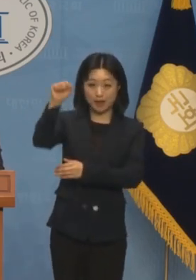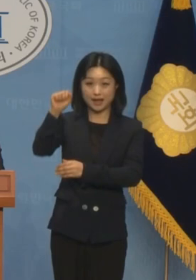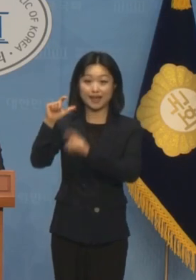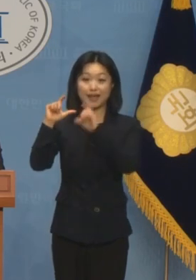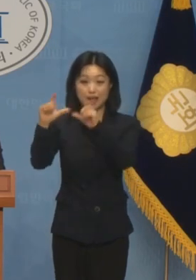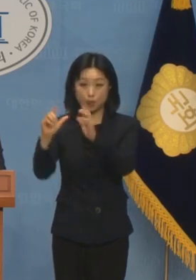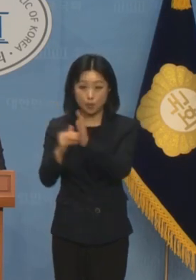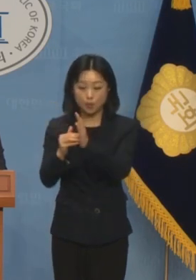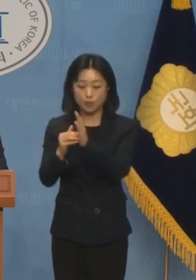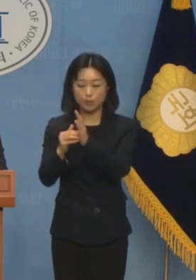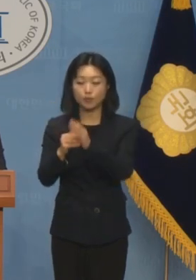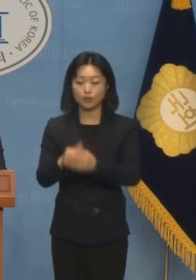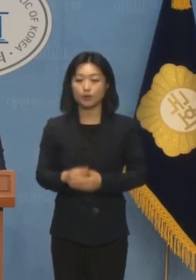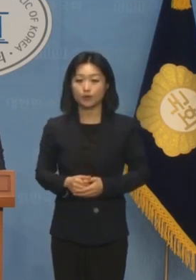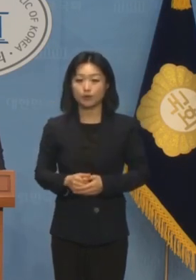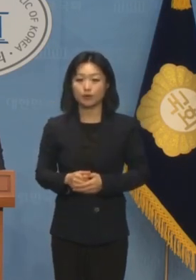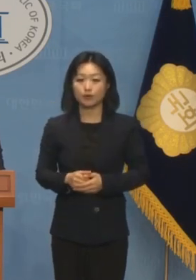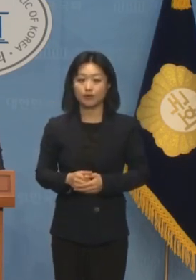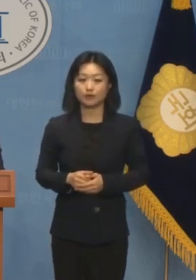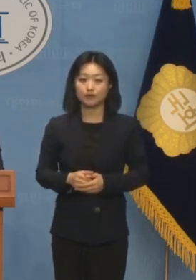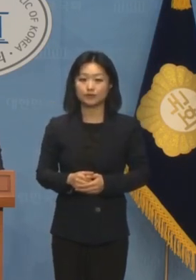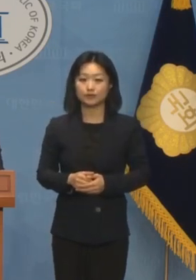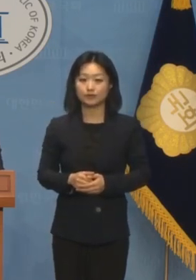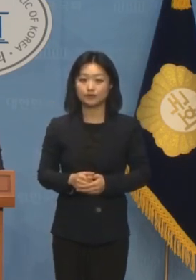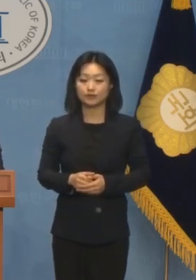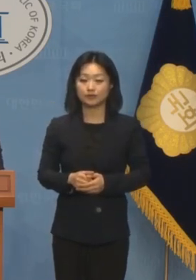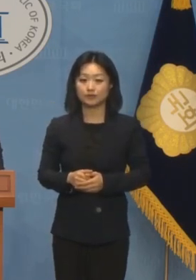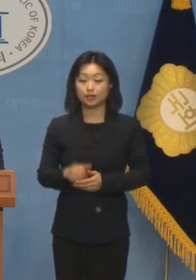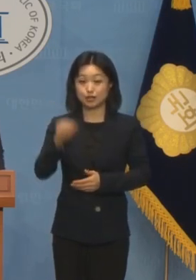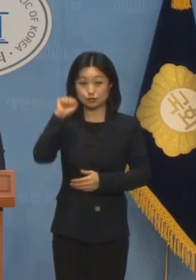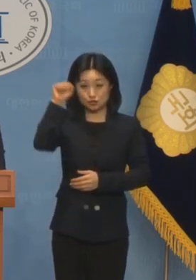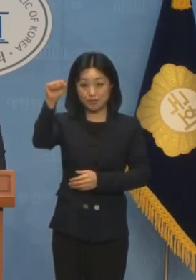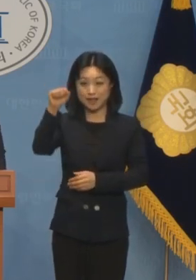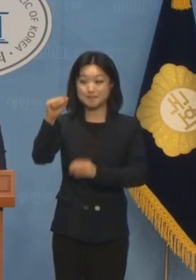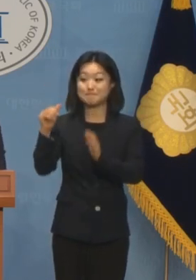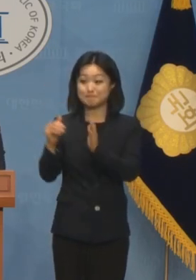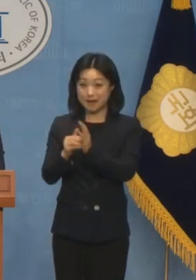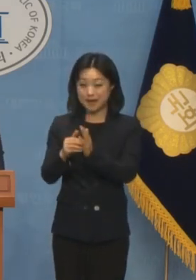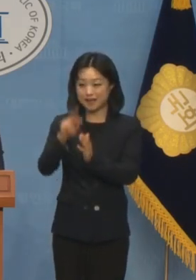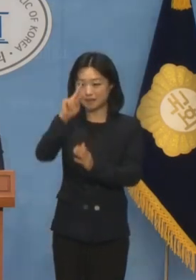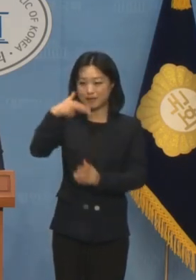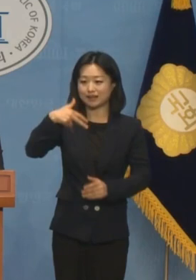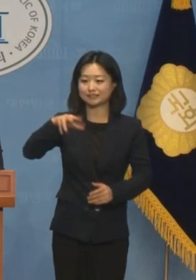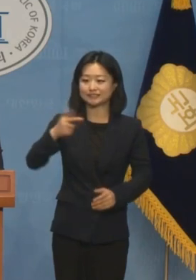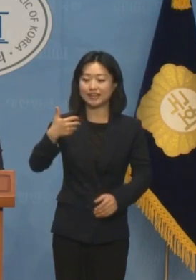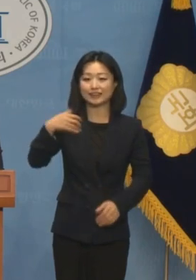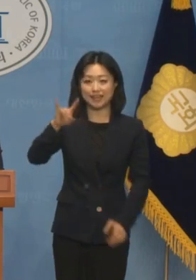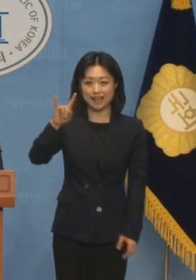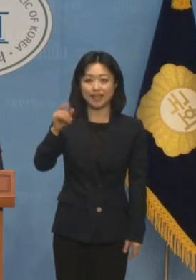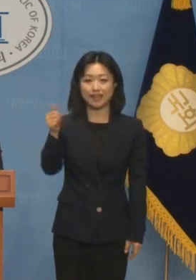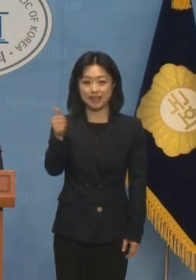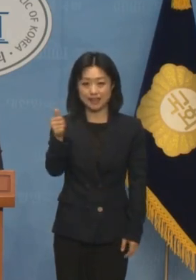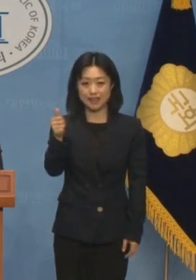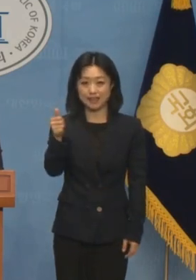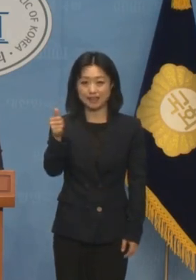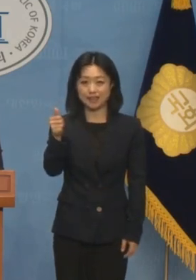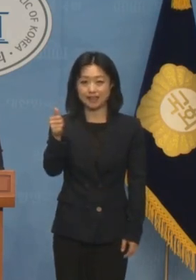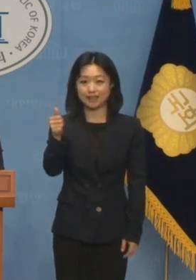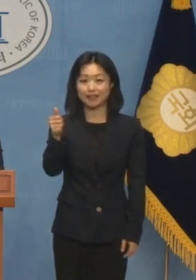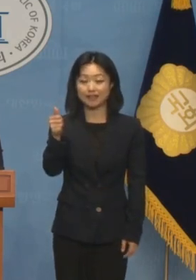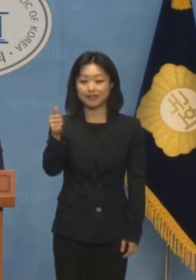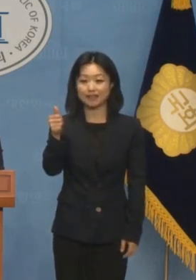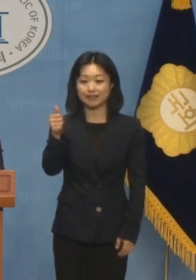그래서 먼저 최고위원으로 원내대표 출마 기자회견을 한 박찬대